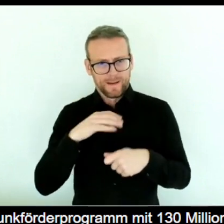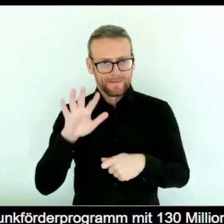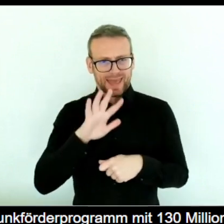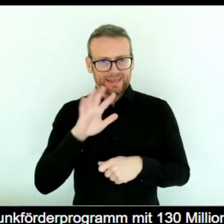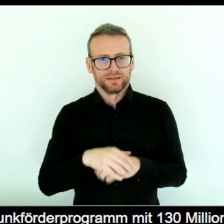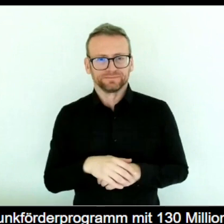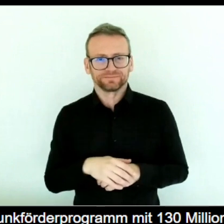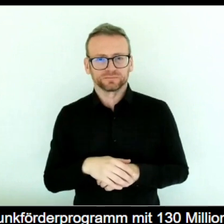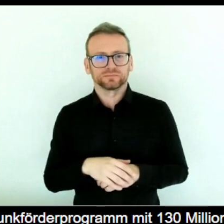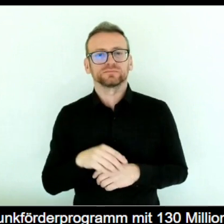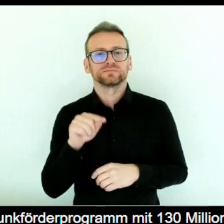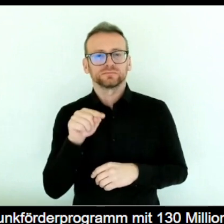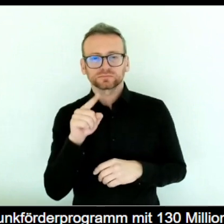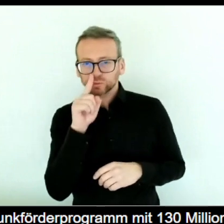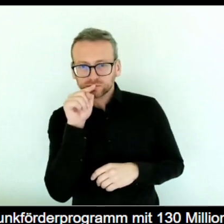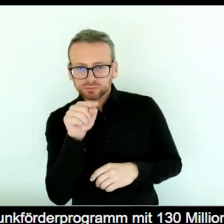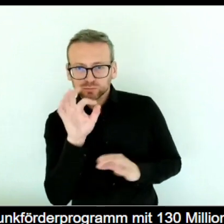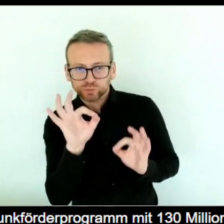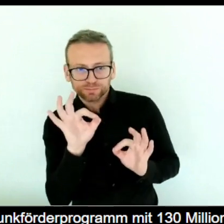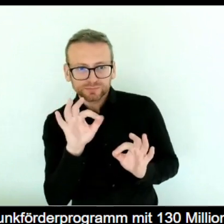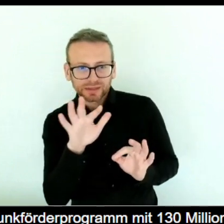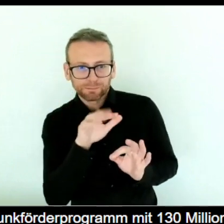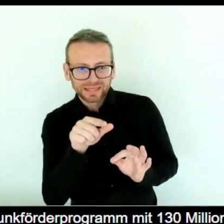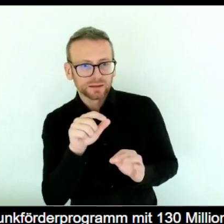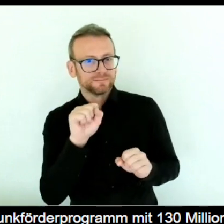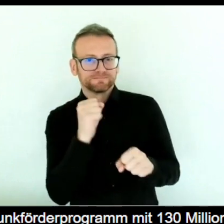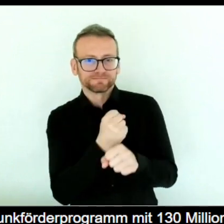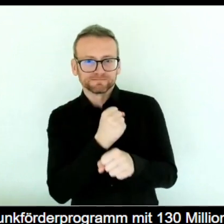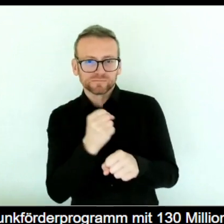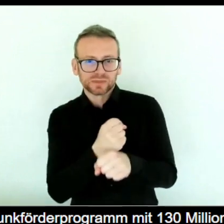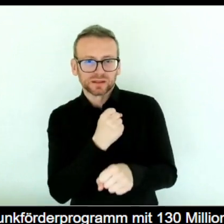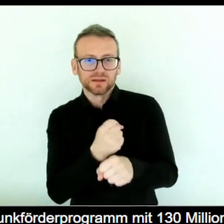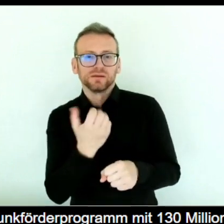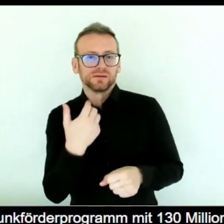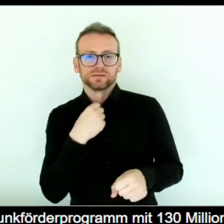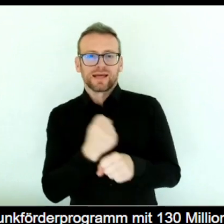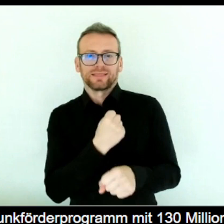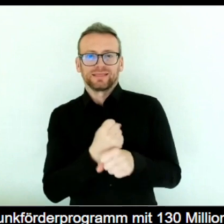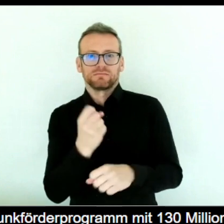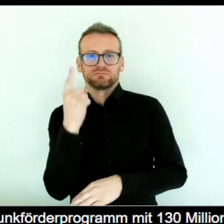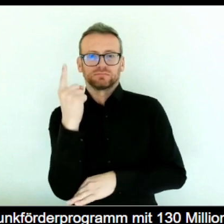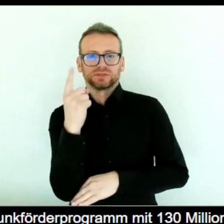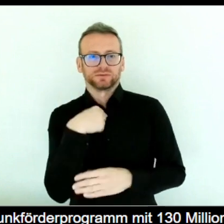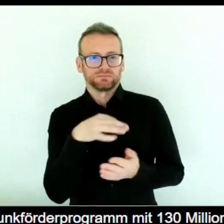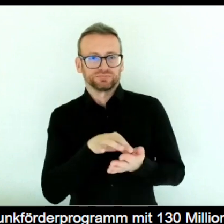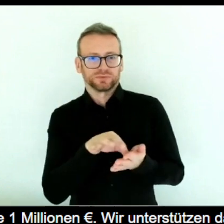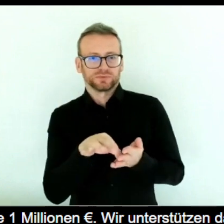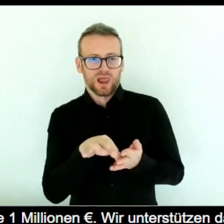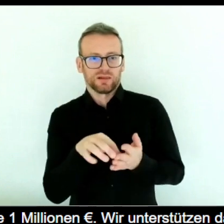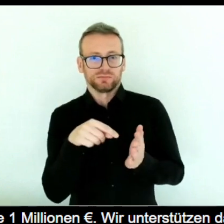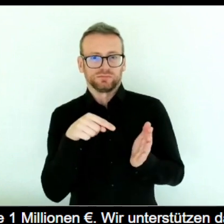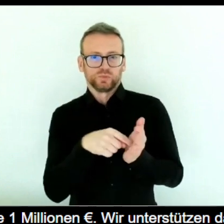Allerdings erschwert uns jetzt hier die EU die Fortführung des Programms dahingehend,